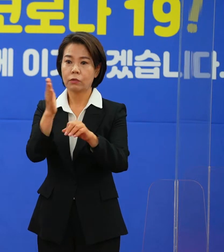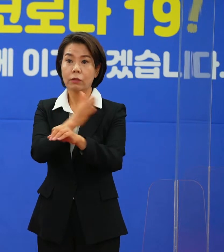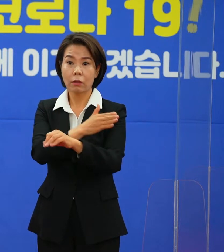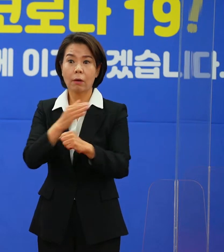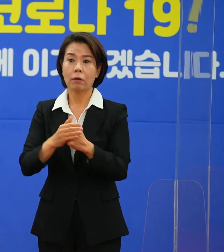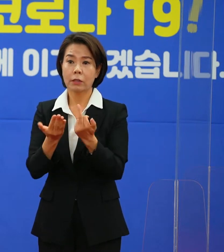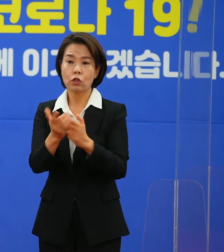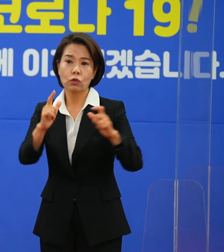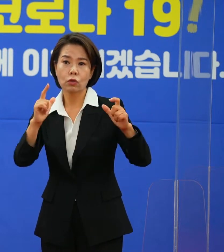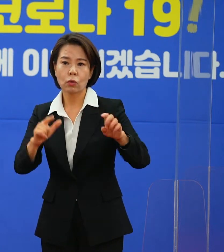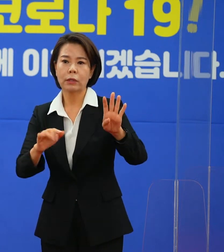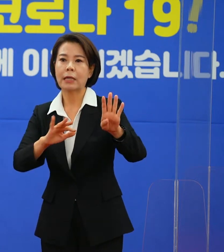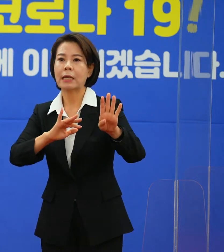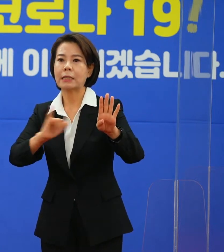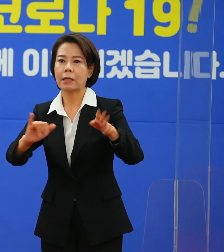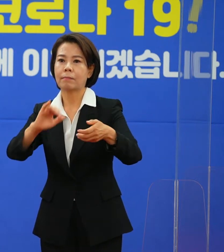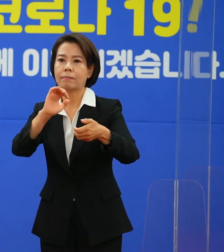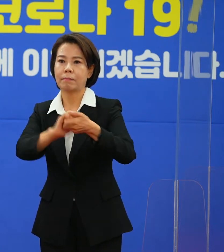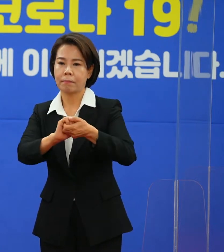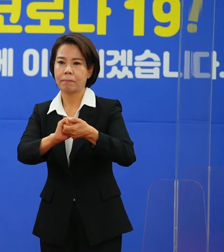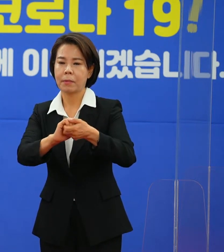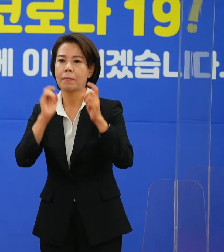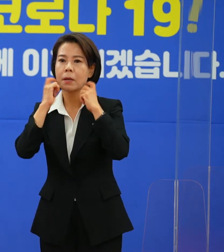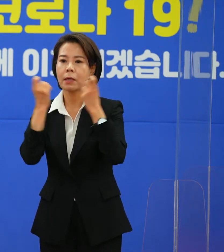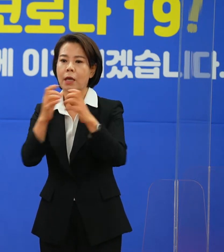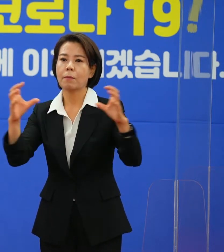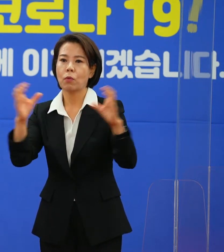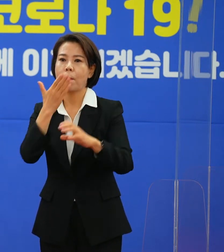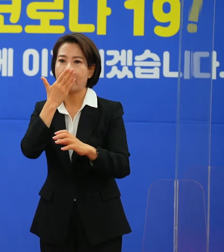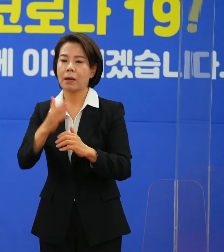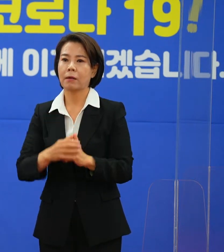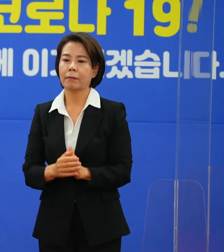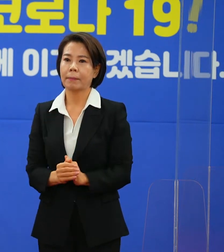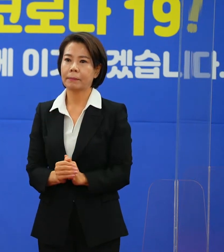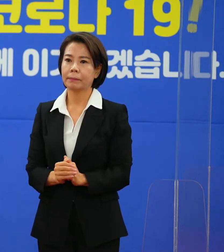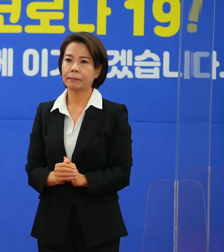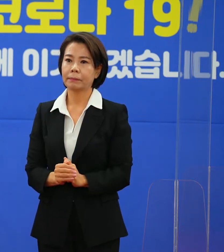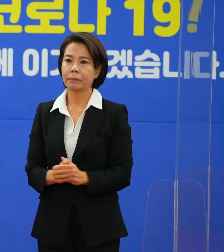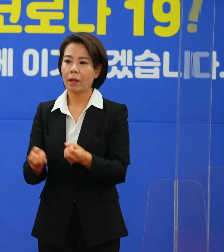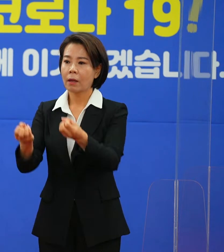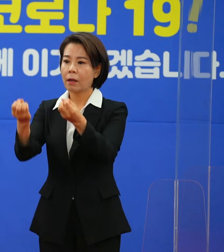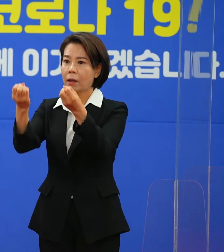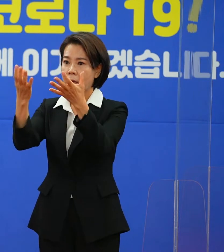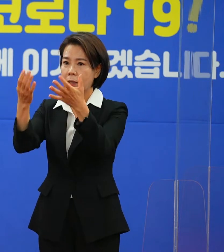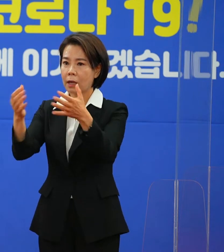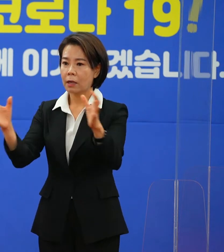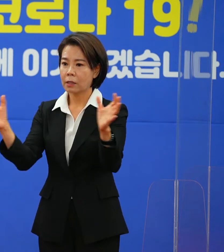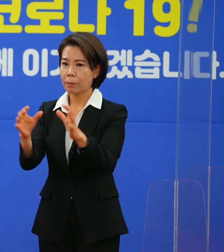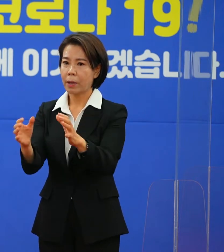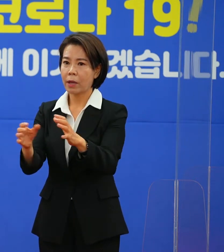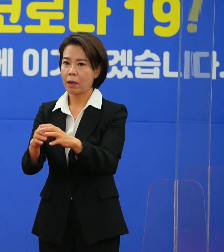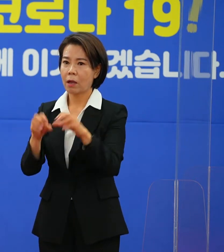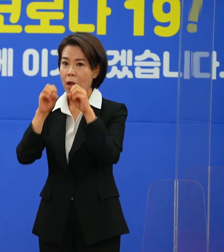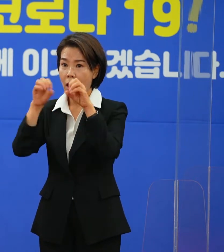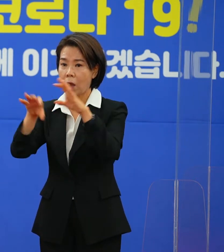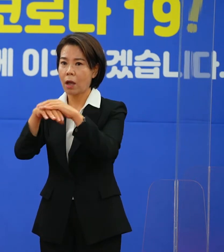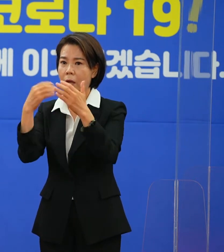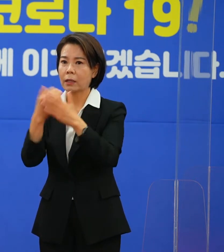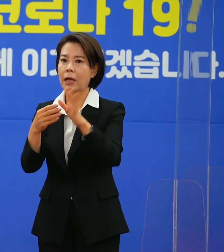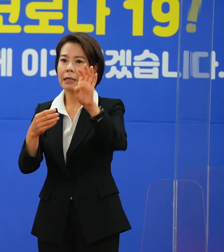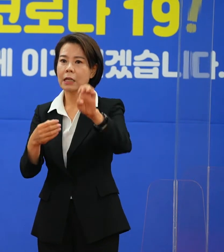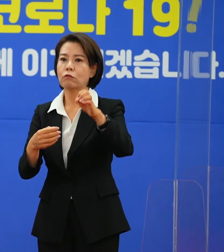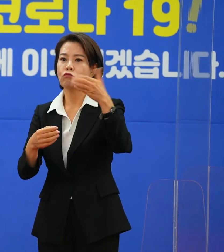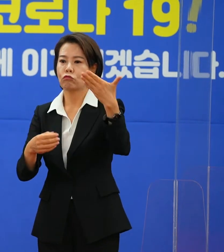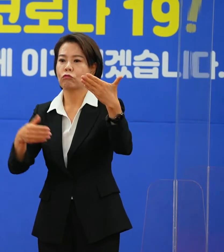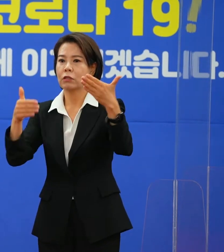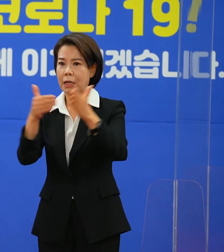지역에서는 4명까지만 사적 모임이 허용됩니다. 행사와 집회 등은 49인까지